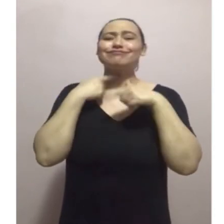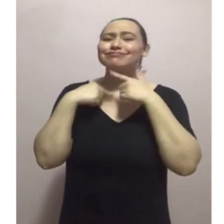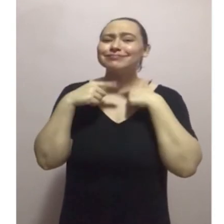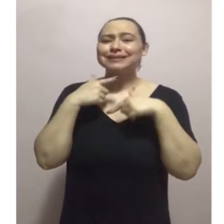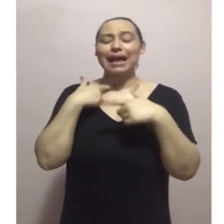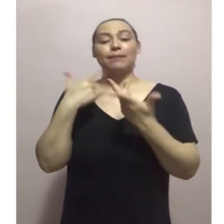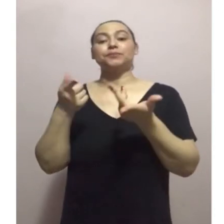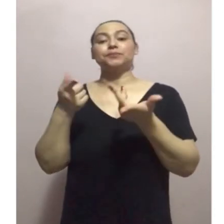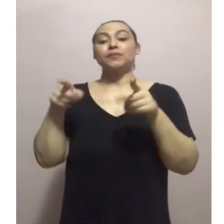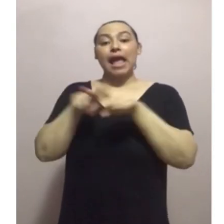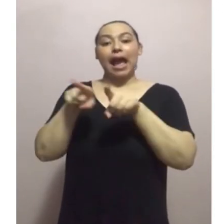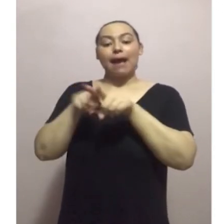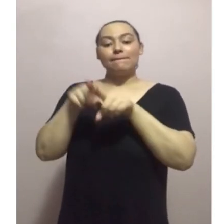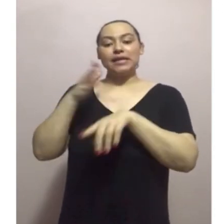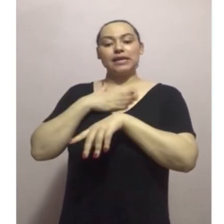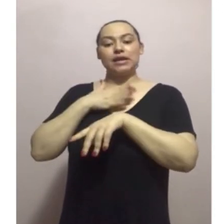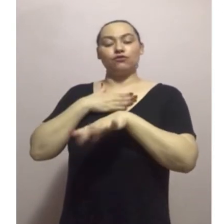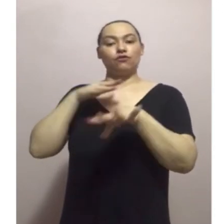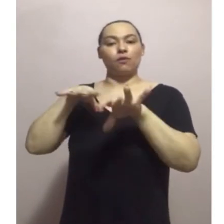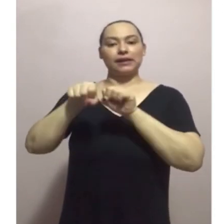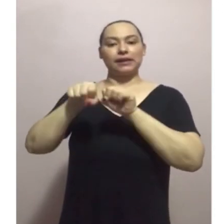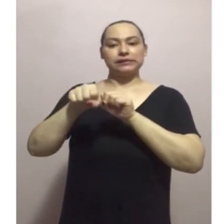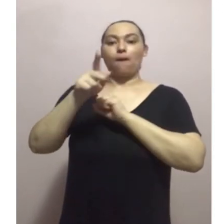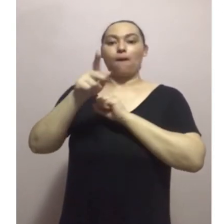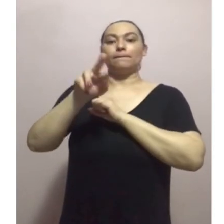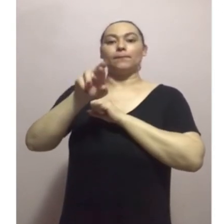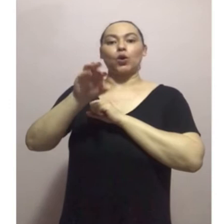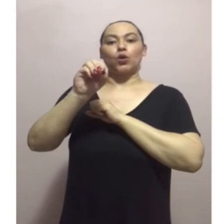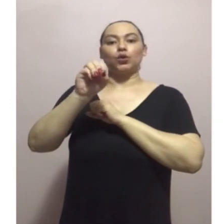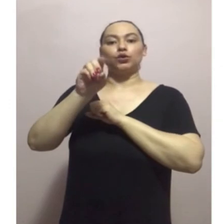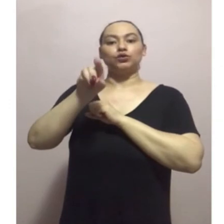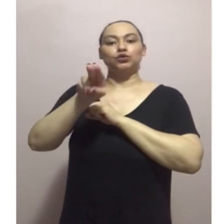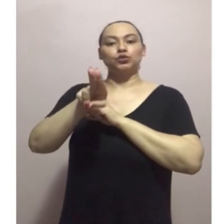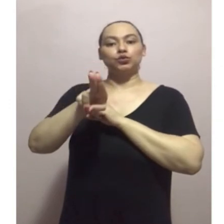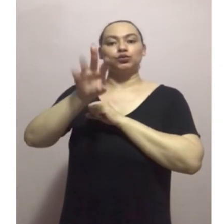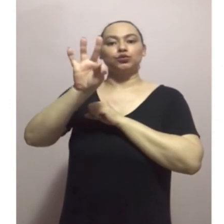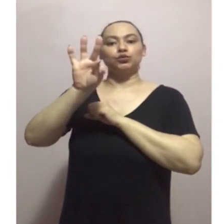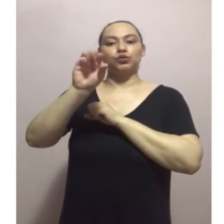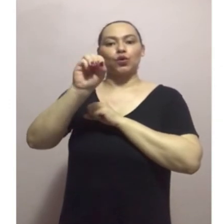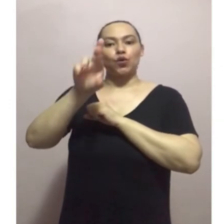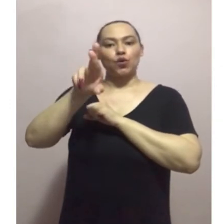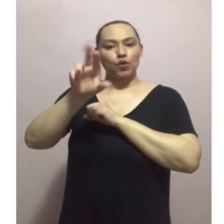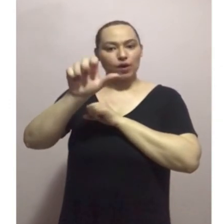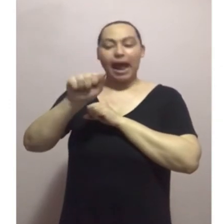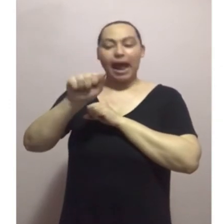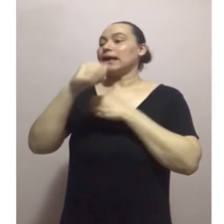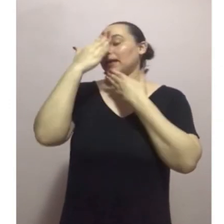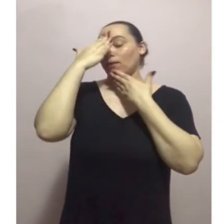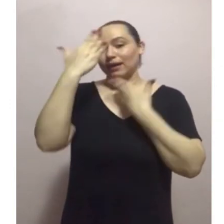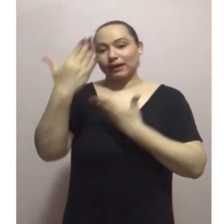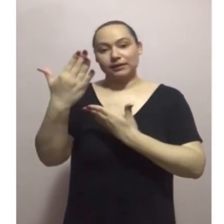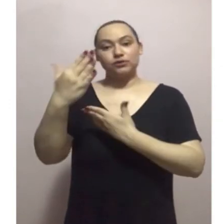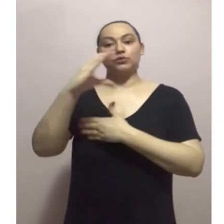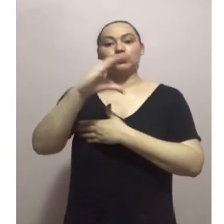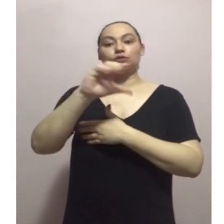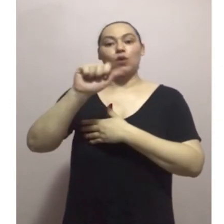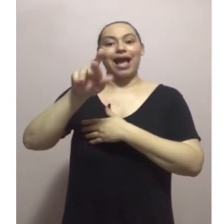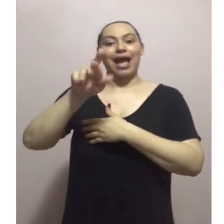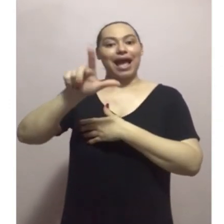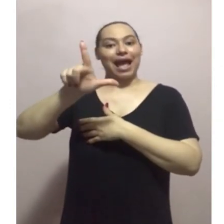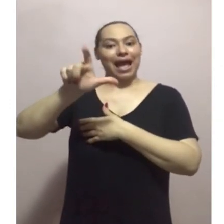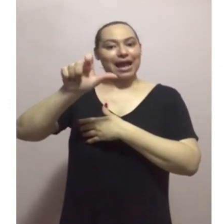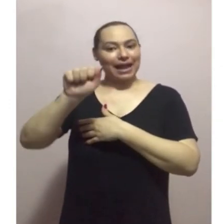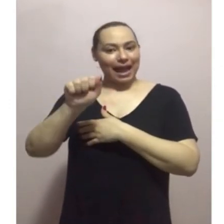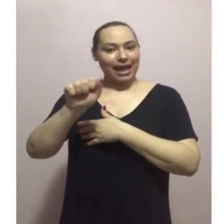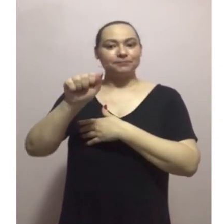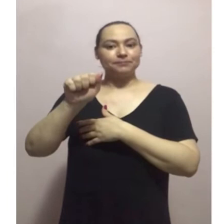audiovisual, apesar da minha carreira de produtora ter começado por meio do audiovisual. Eu agradeço muito a Carla Camurati